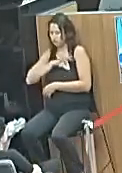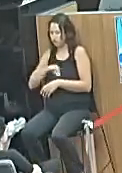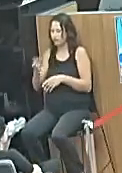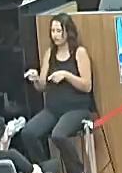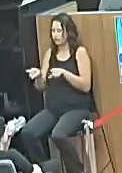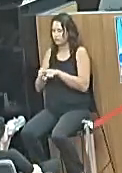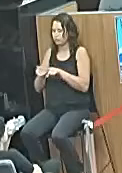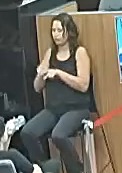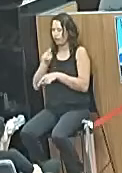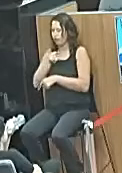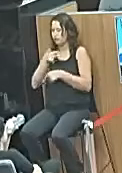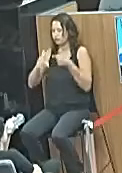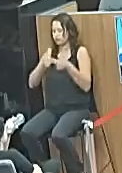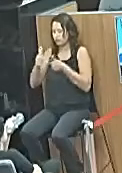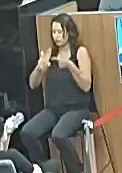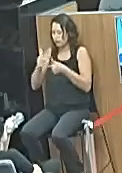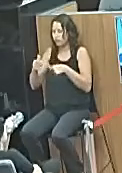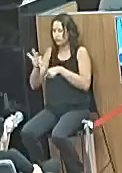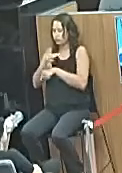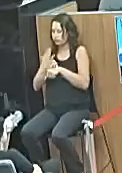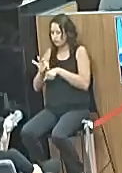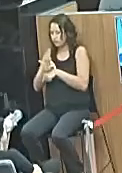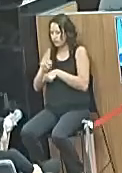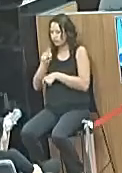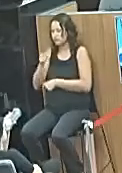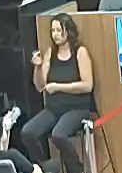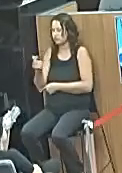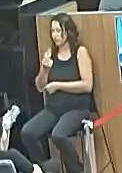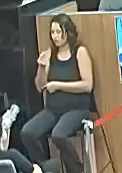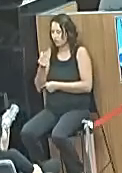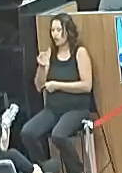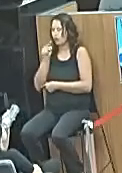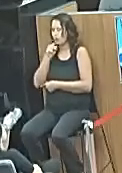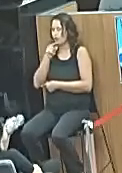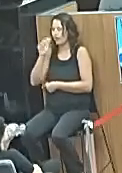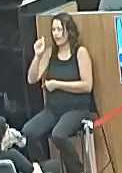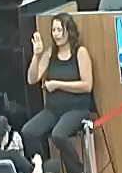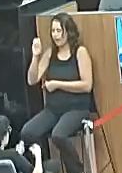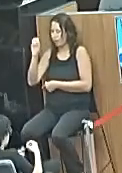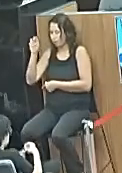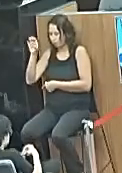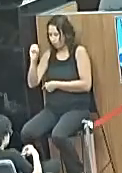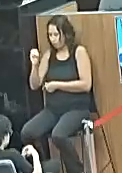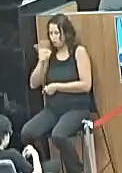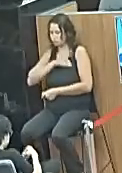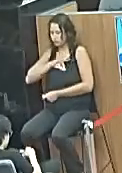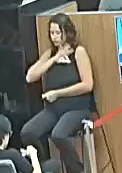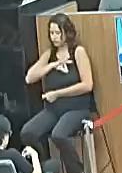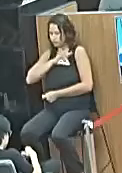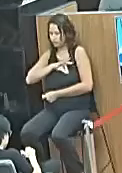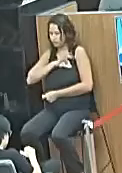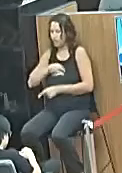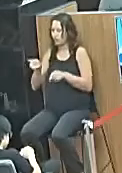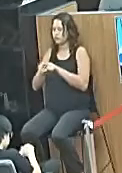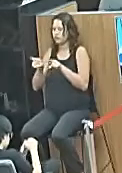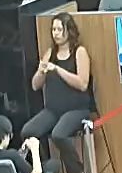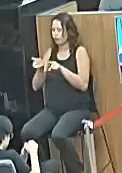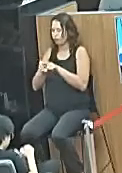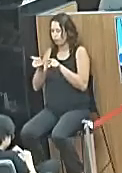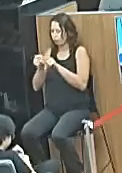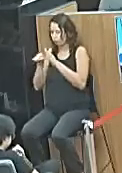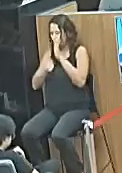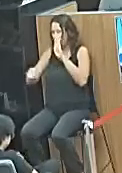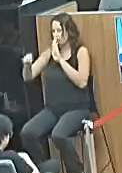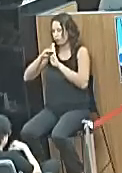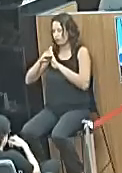servidores técnico-administrativos os valores são para incorporação do abono salarial e gratificação complementar